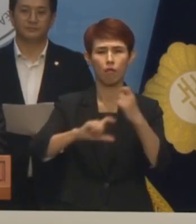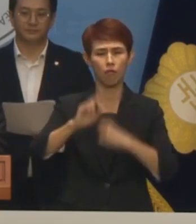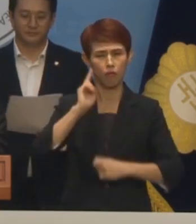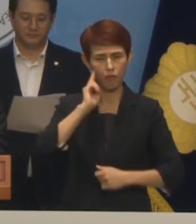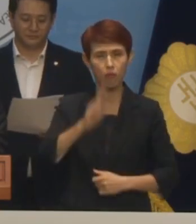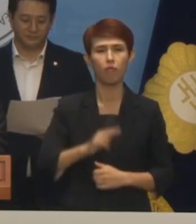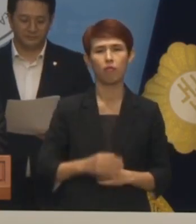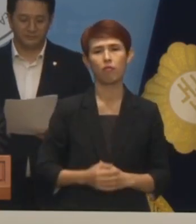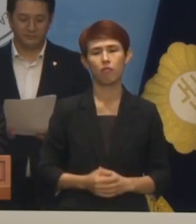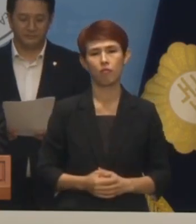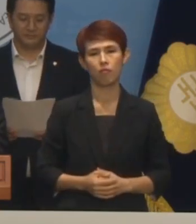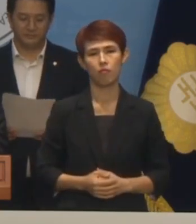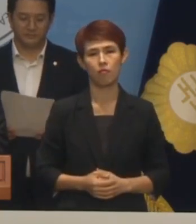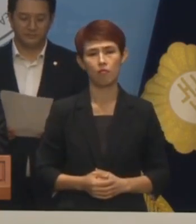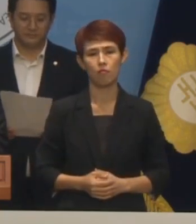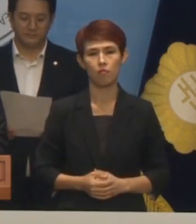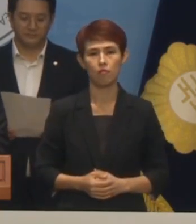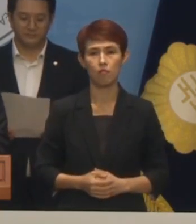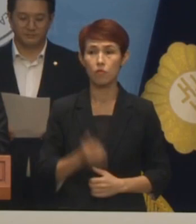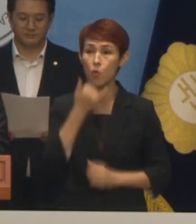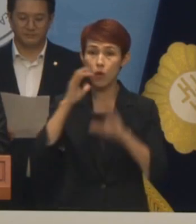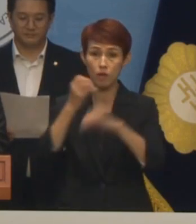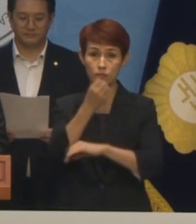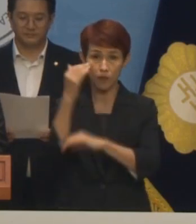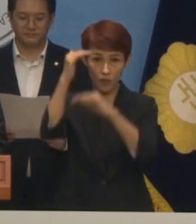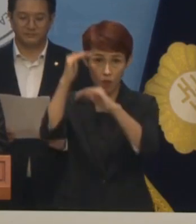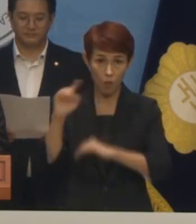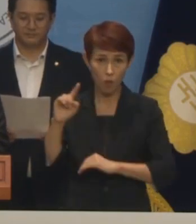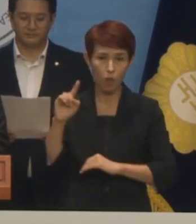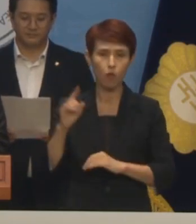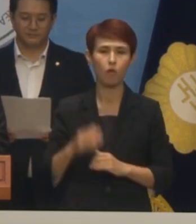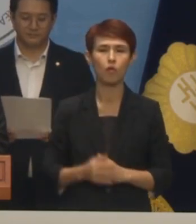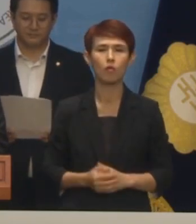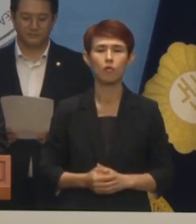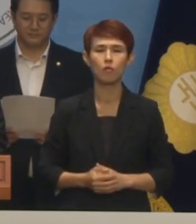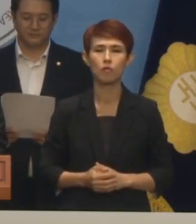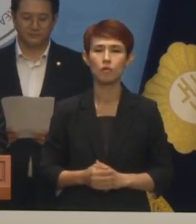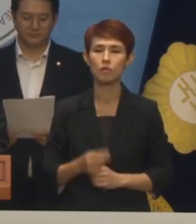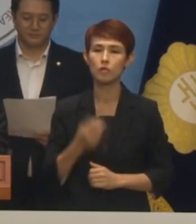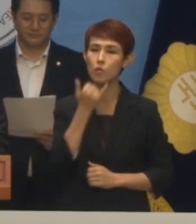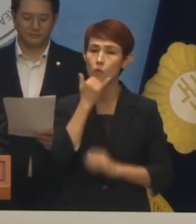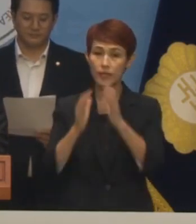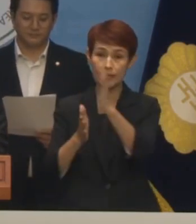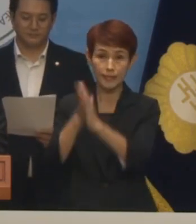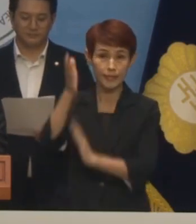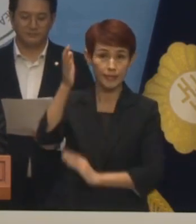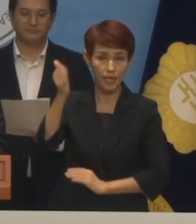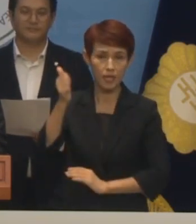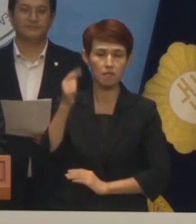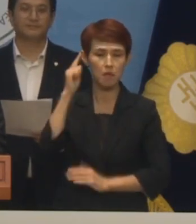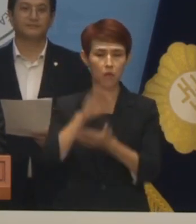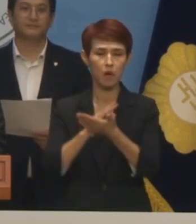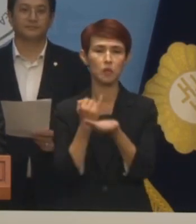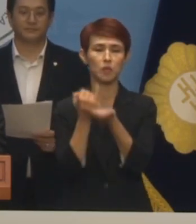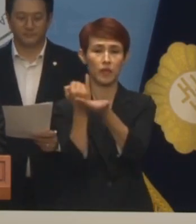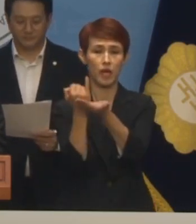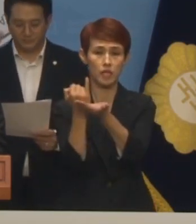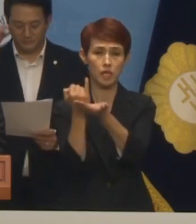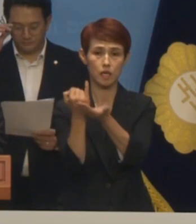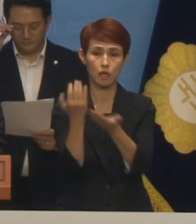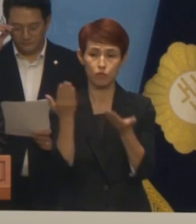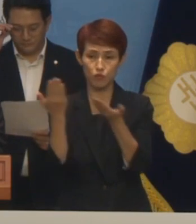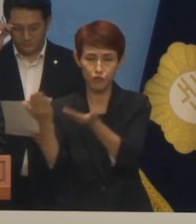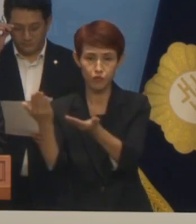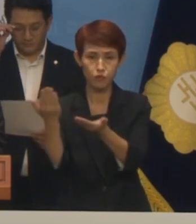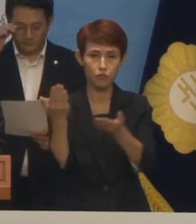같습니다. 현지 언론 보도에 따르면 최근 카이 베그너 베를러 시장이 평화의 소녀상을 세운 단체에 주는 예산을 줄이라는